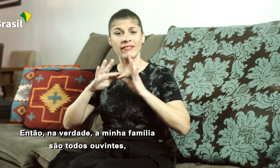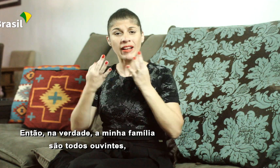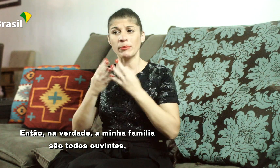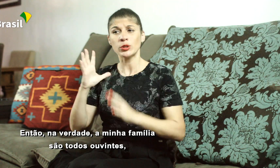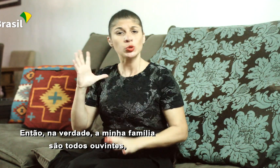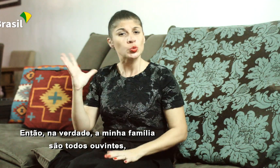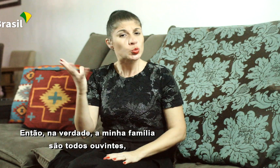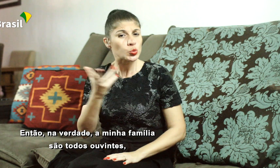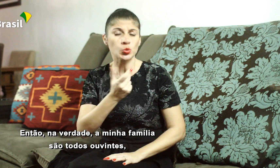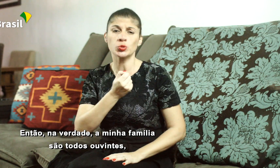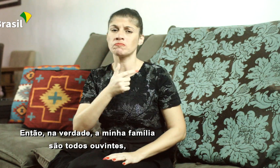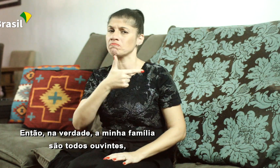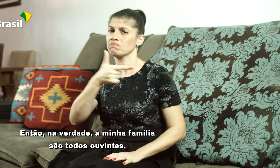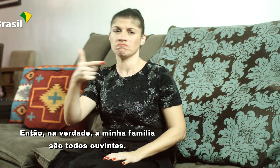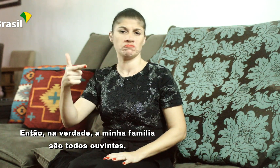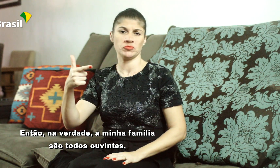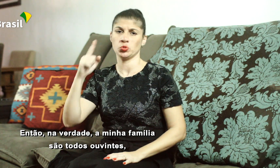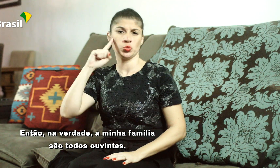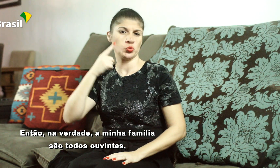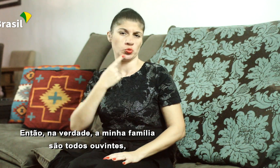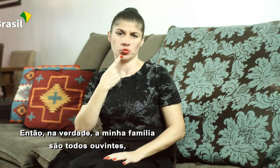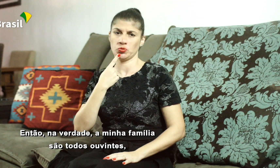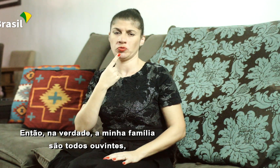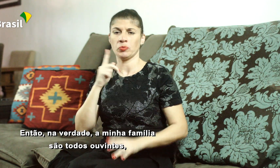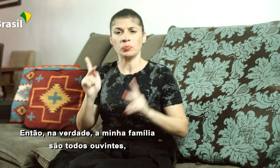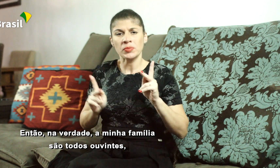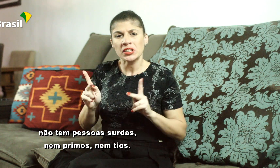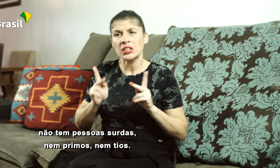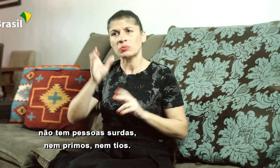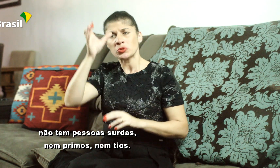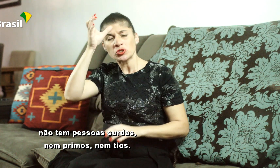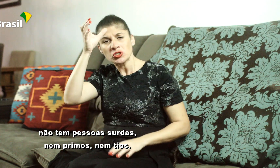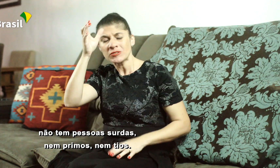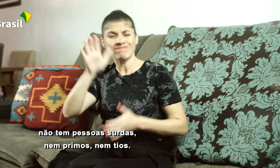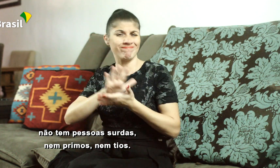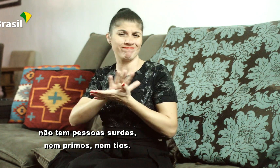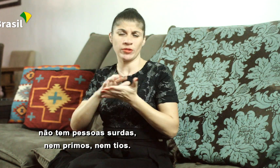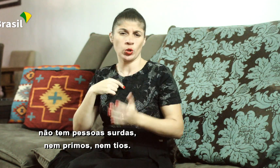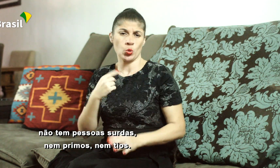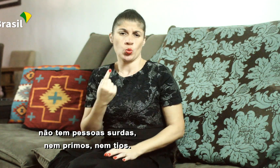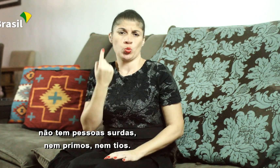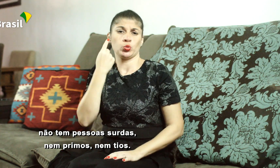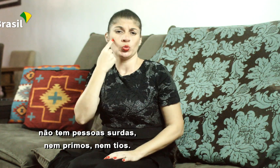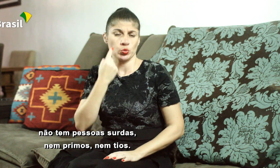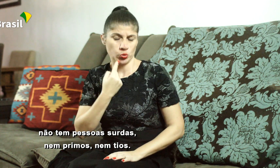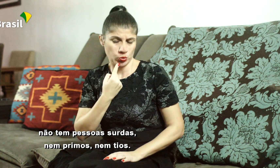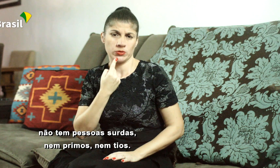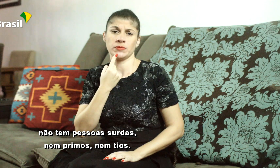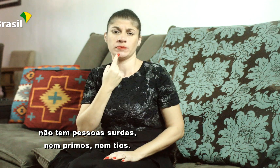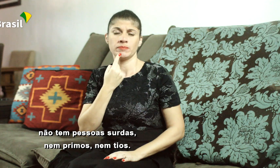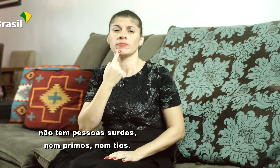Então, na verdade, a minha família são todos ouvintes, né? Não tem pessoas surdas, nem primos, nem